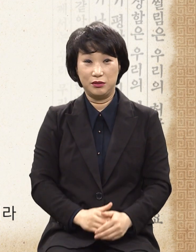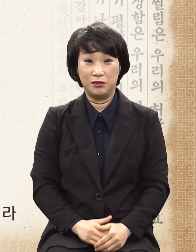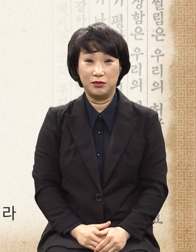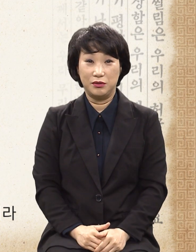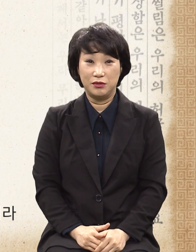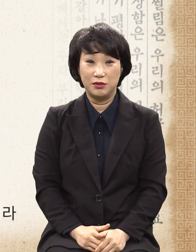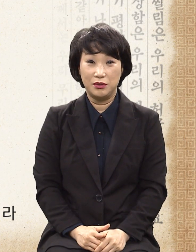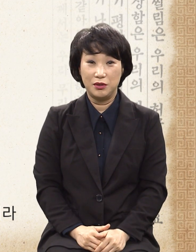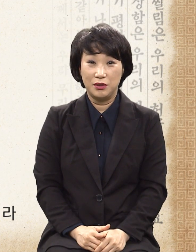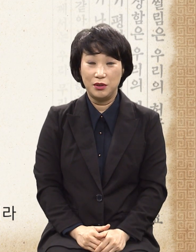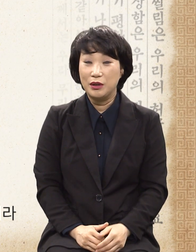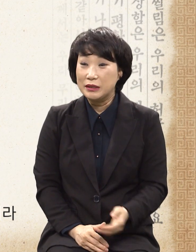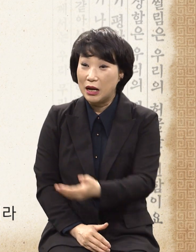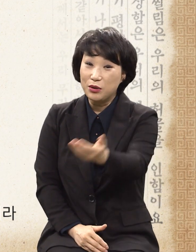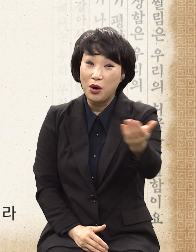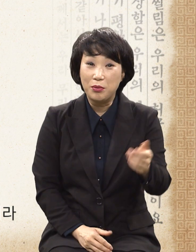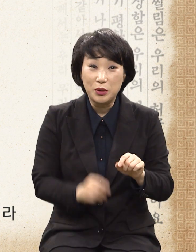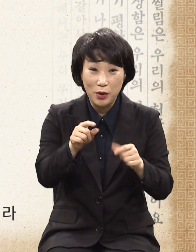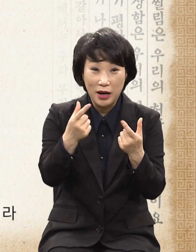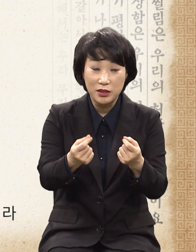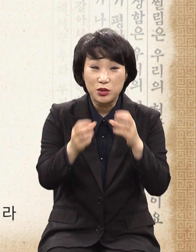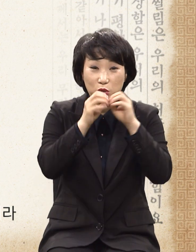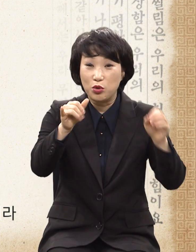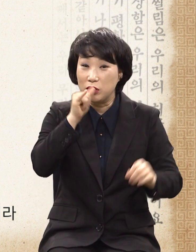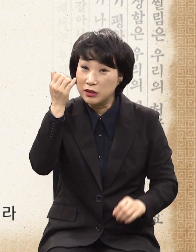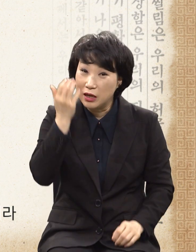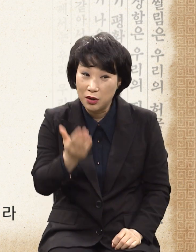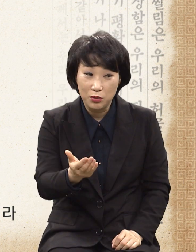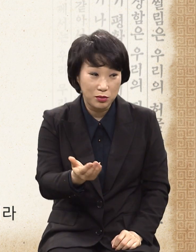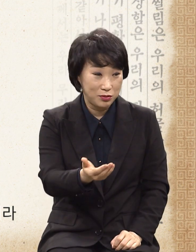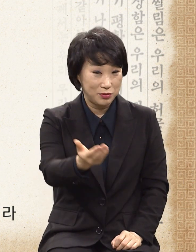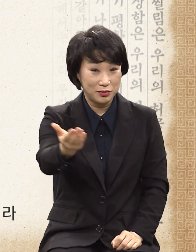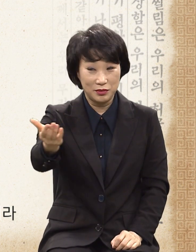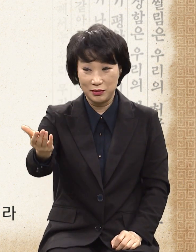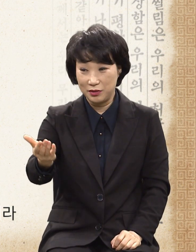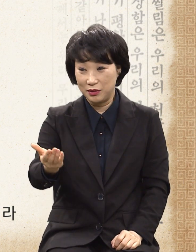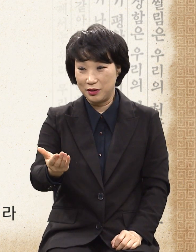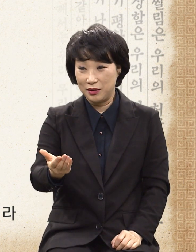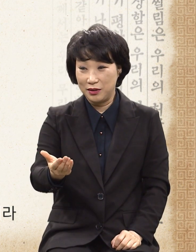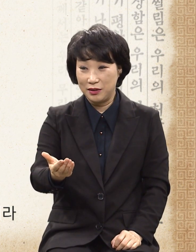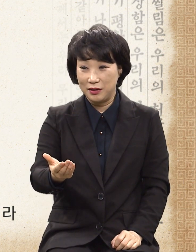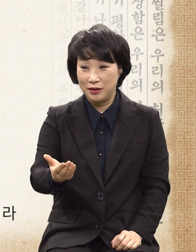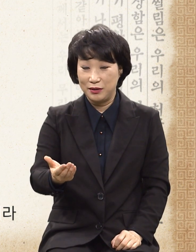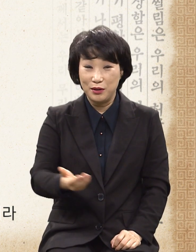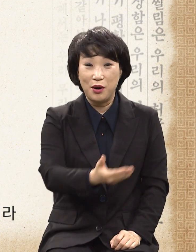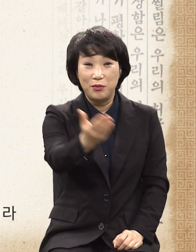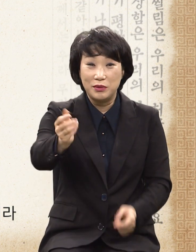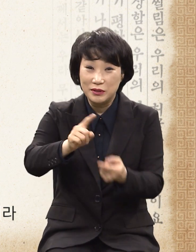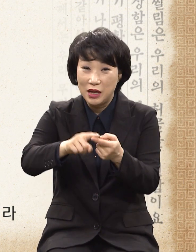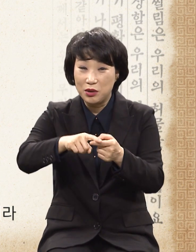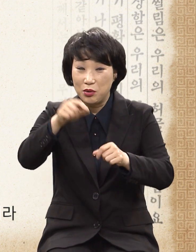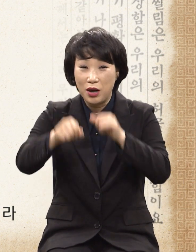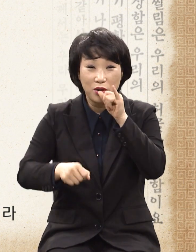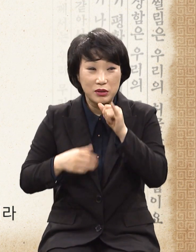전도 여러분들이 그러냐 그 말이요. 응? 여러분들이 그러냐?